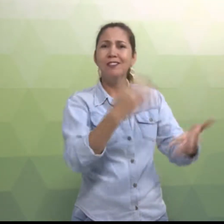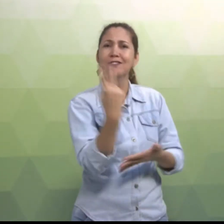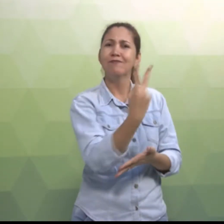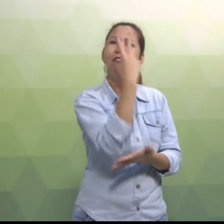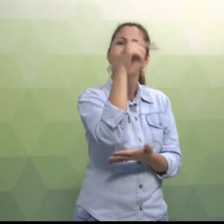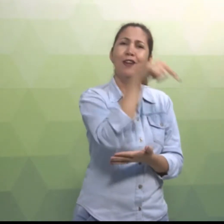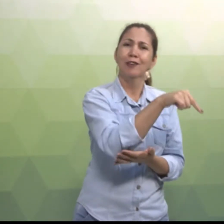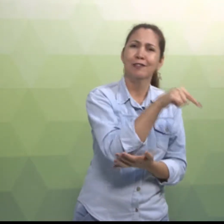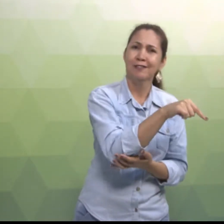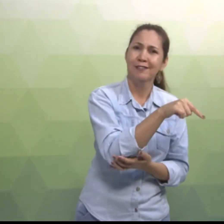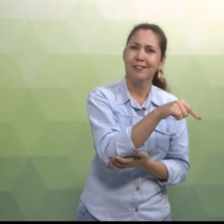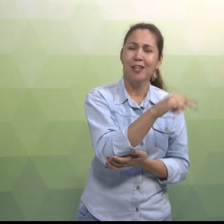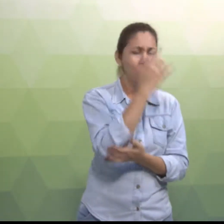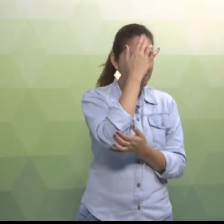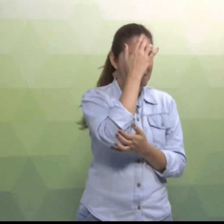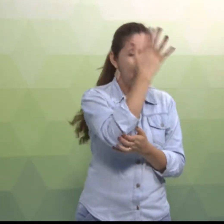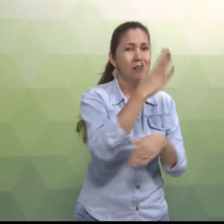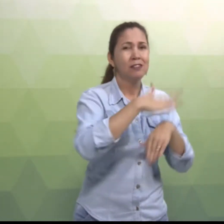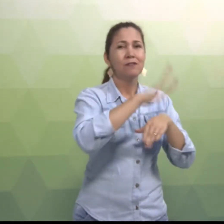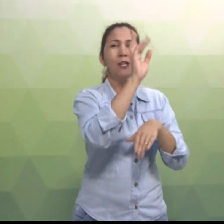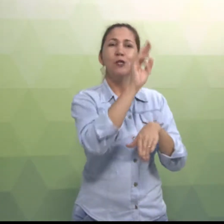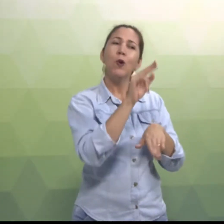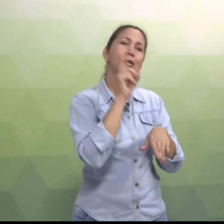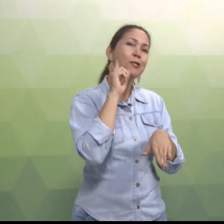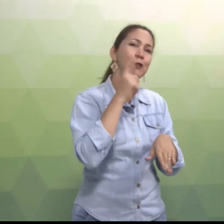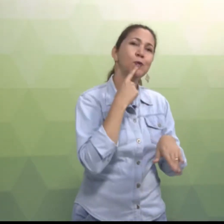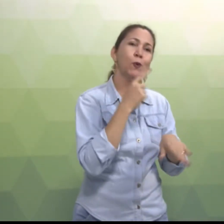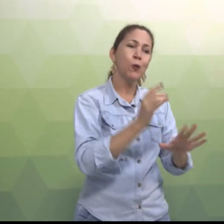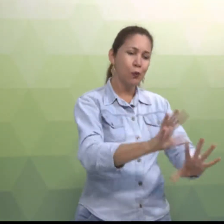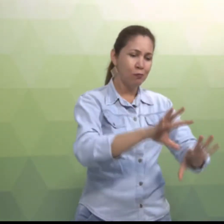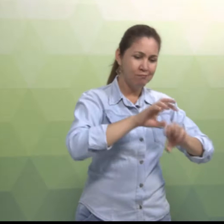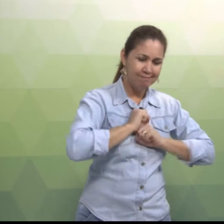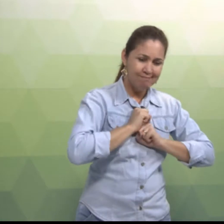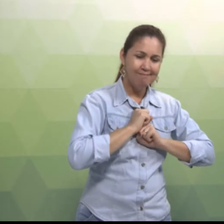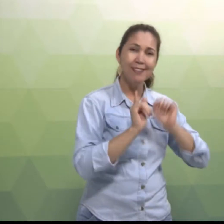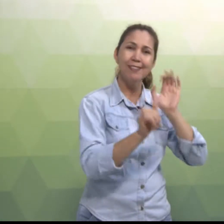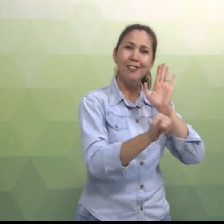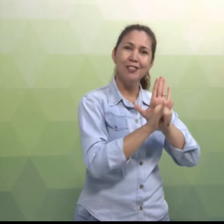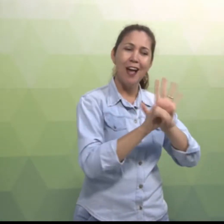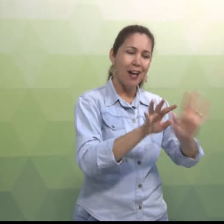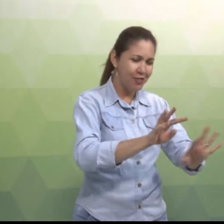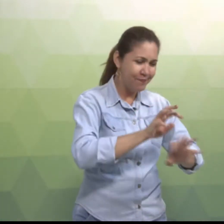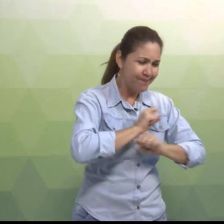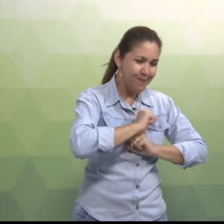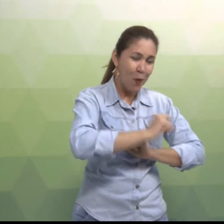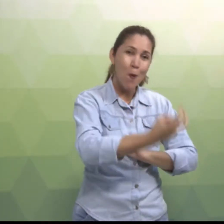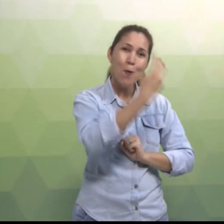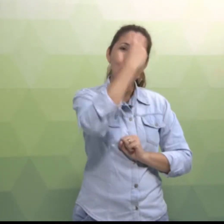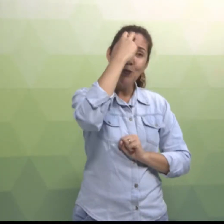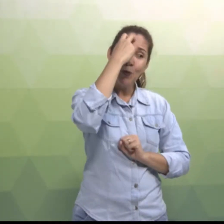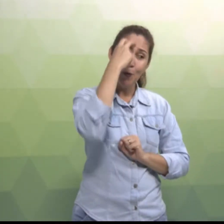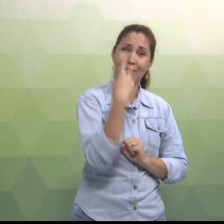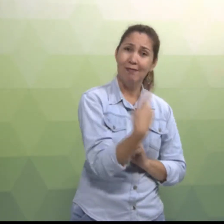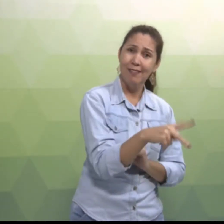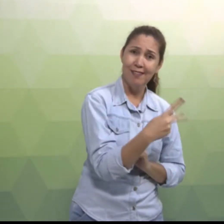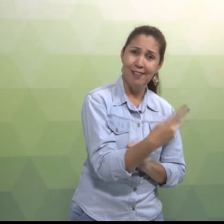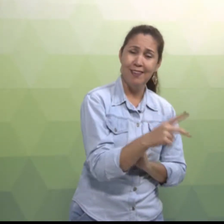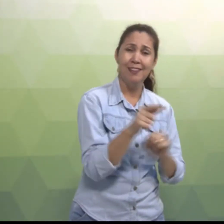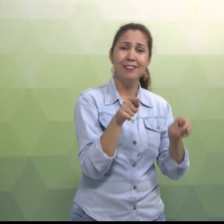O uso da língua de sinais, bem como sua valorização. Então, ali, o surdo adquire sua identidade, sua cultura de forma